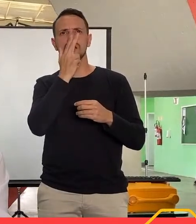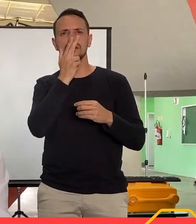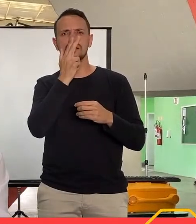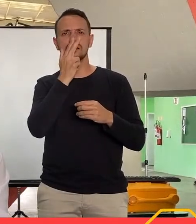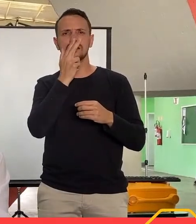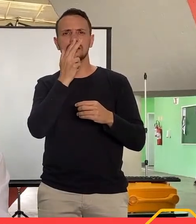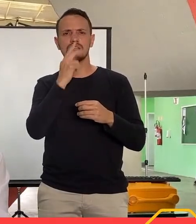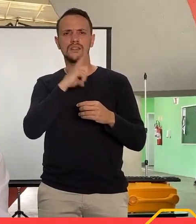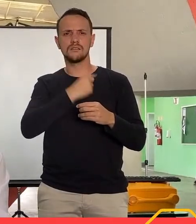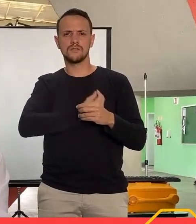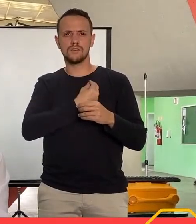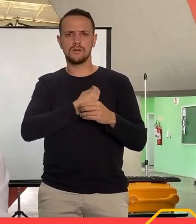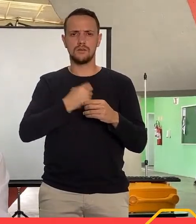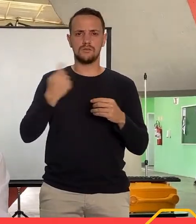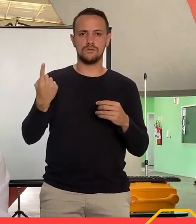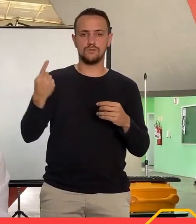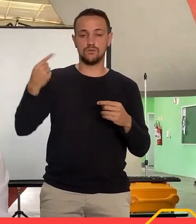checagem